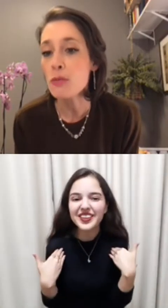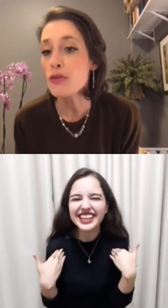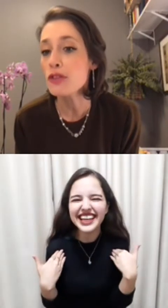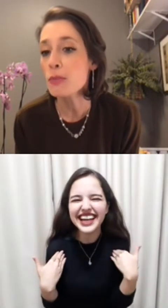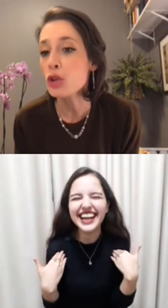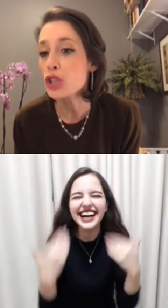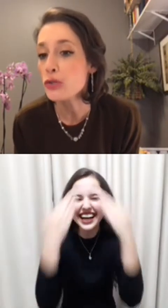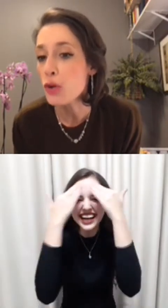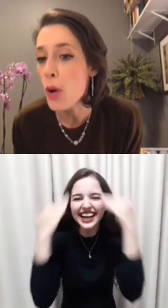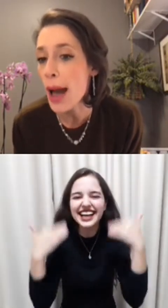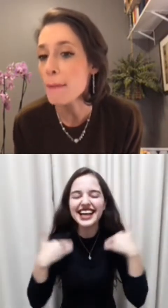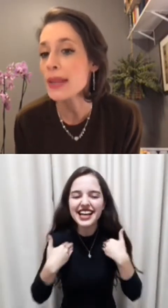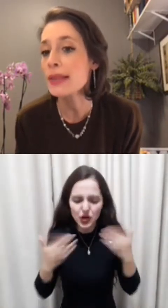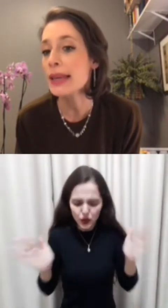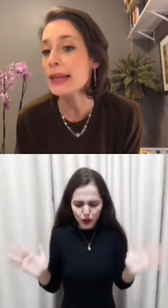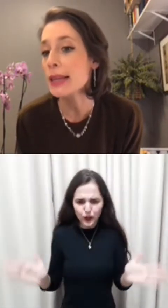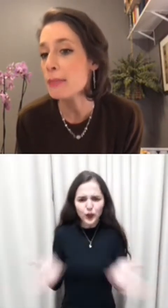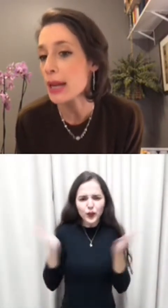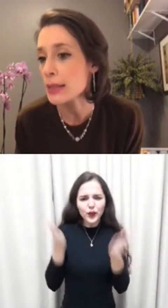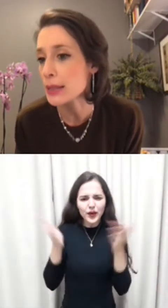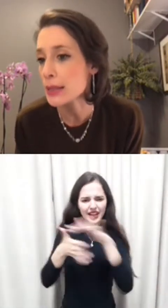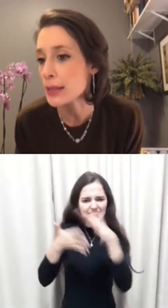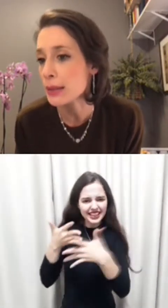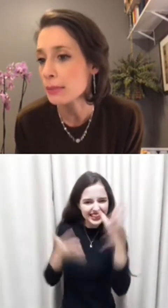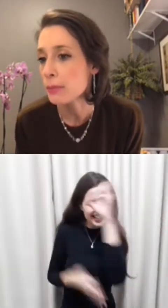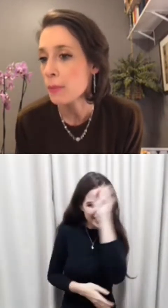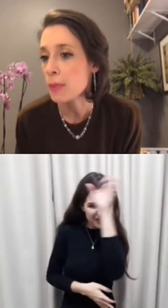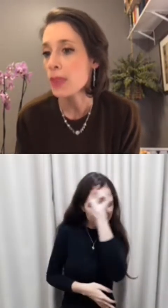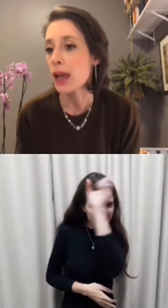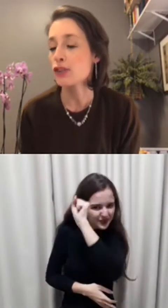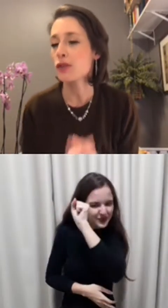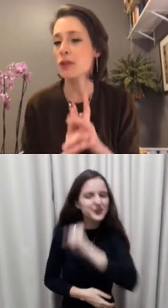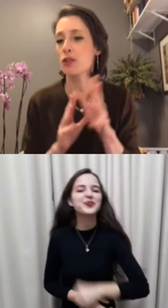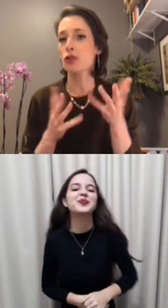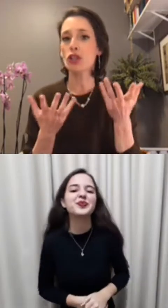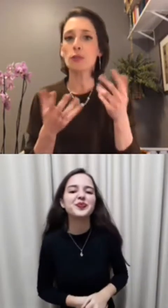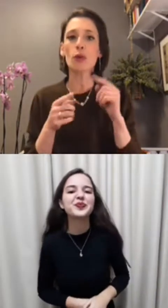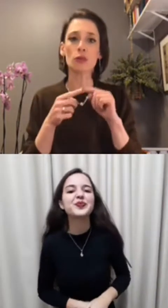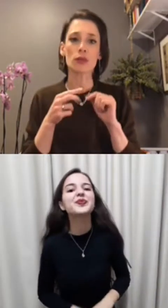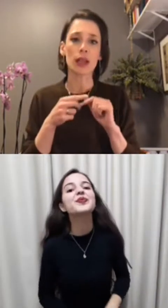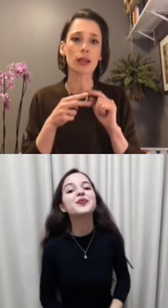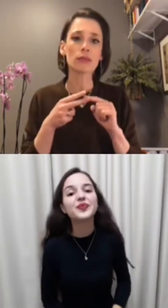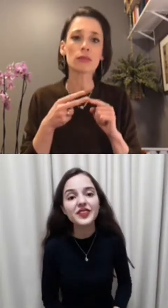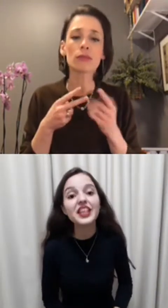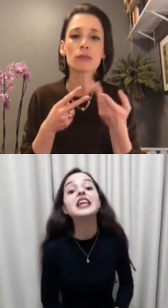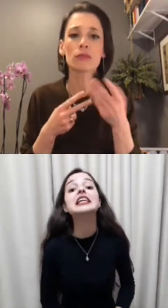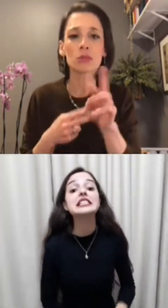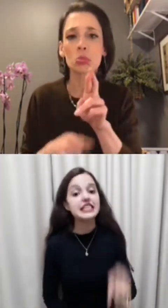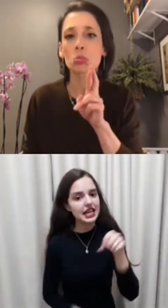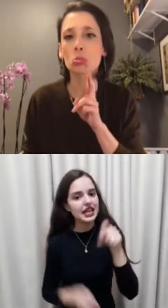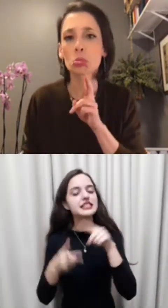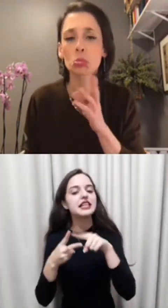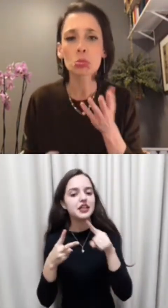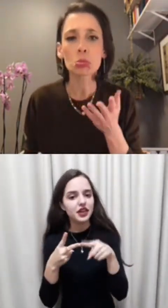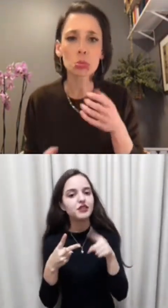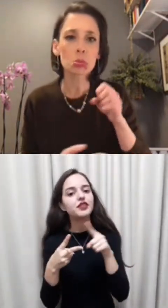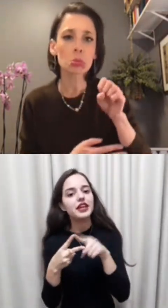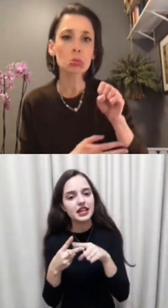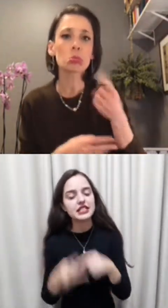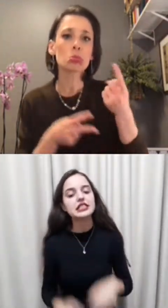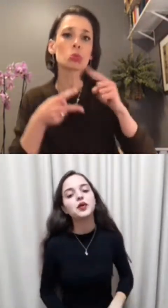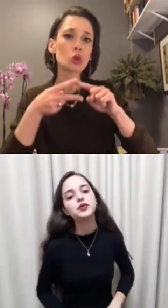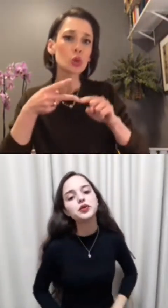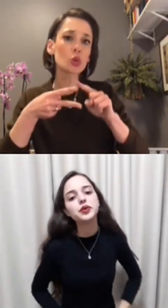te motivou a aprender Libras? Acho que foram esses dois pontos, né? Sim, sim. Foi